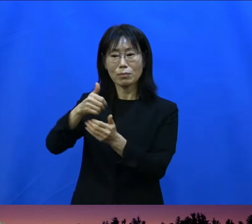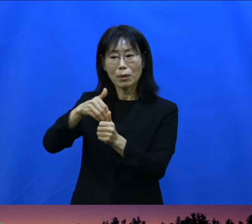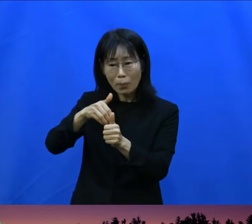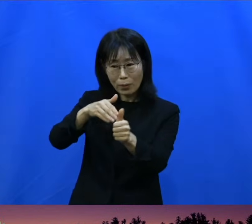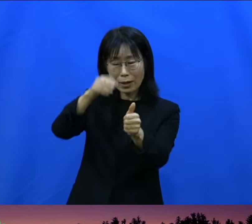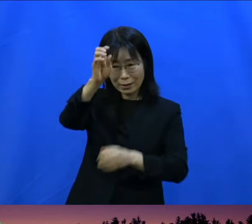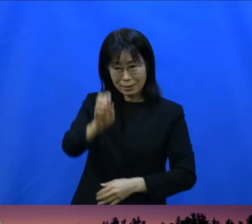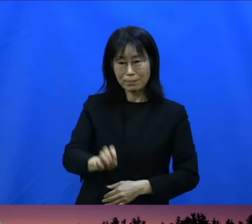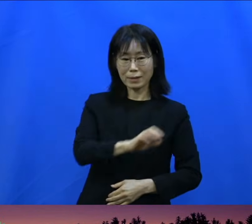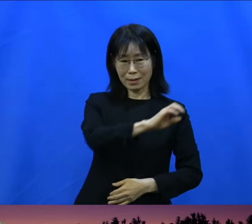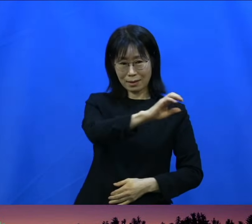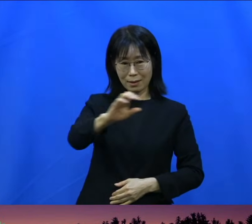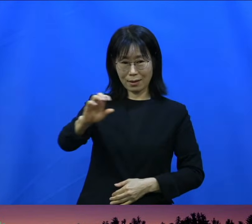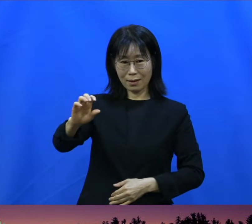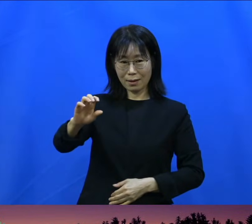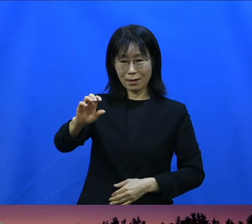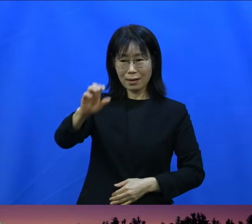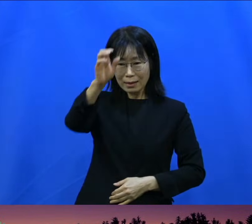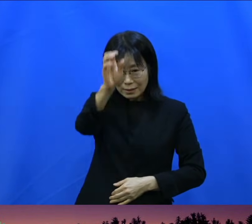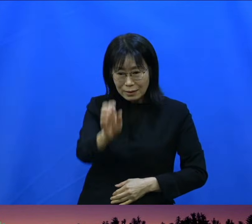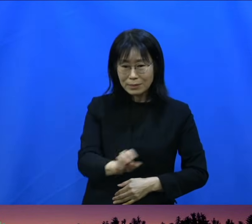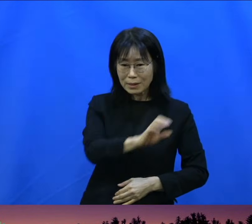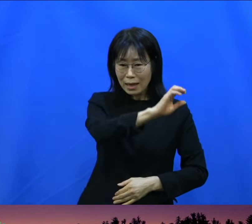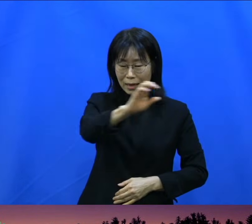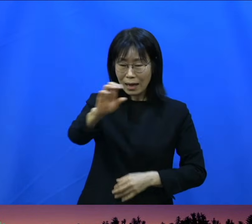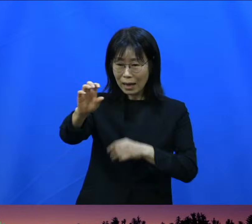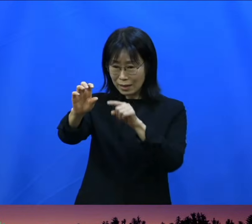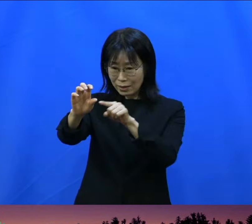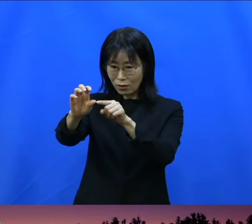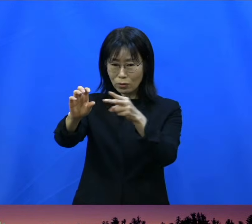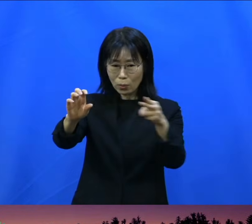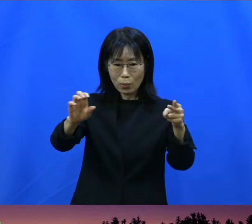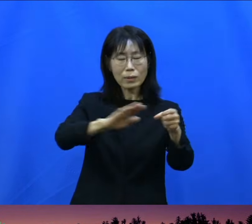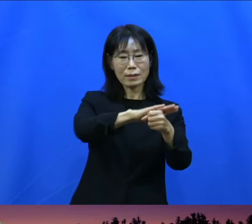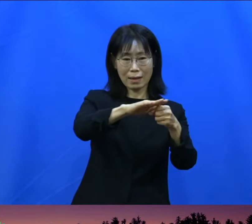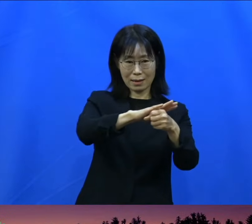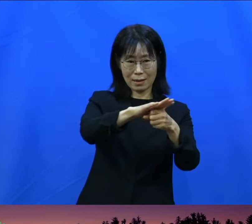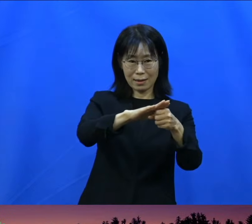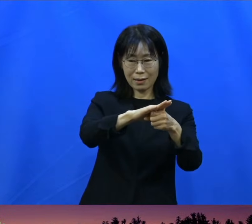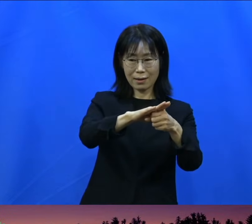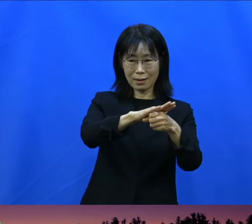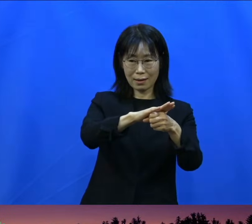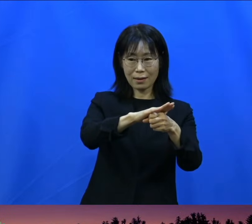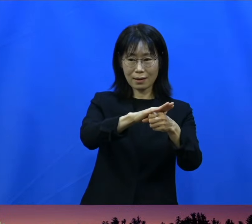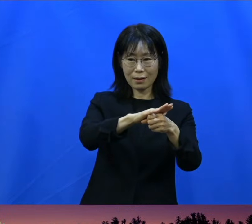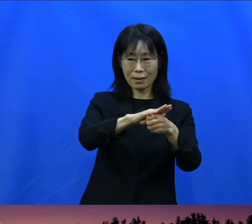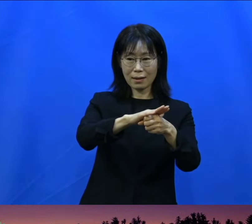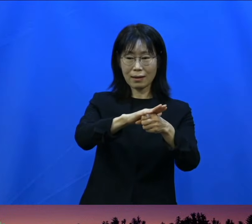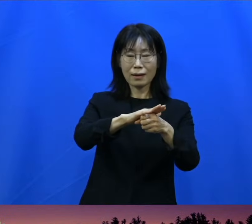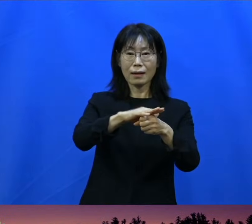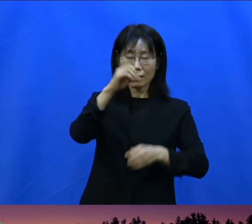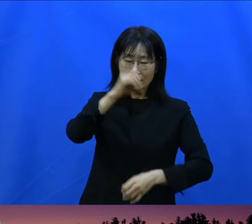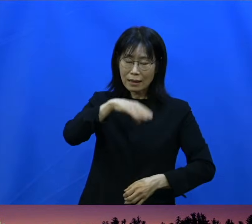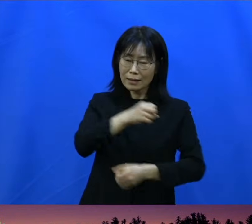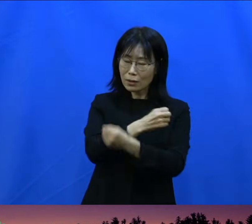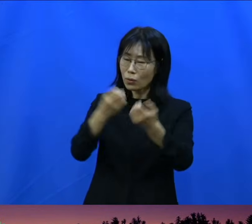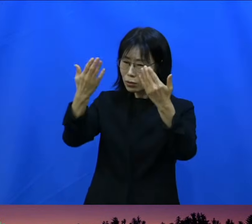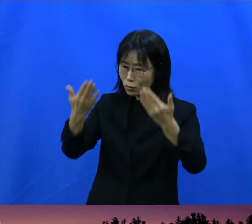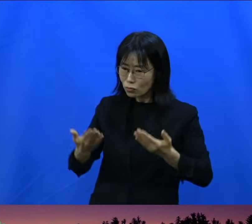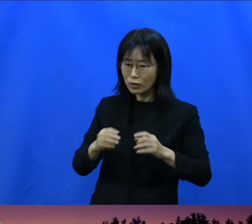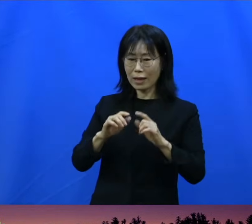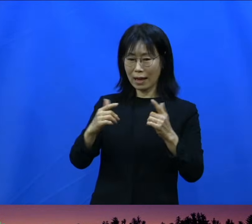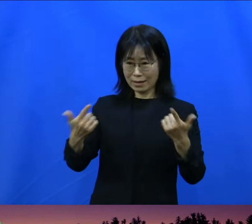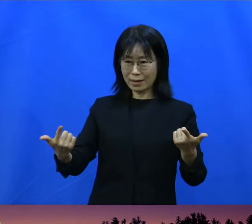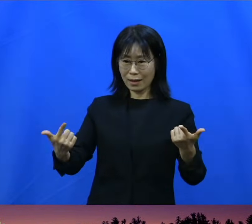공의의 하나님은 그럴 수가 없어요. 거룩하신 하나님은 그럴 수 없어요. 죄를 다루셔야 돼요. 그 죄를 그냥